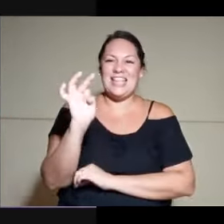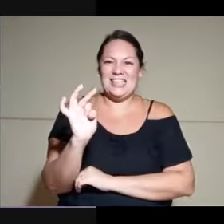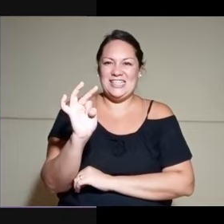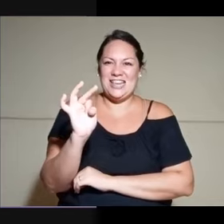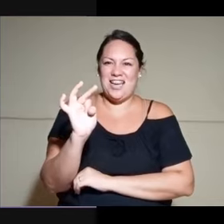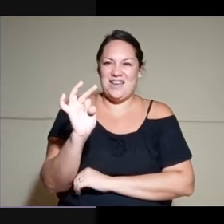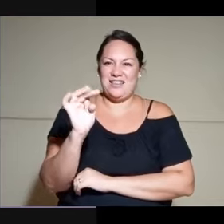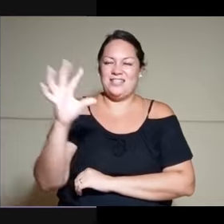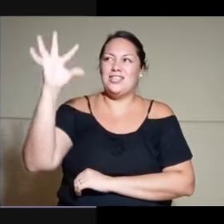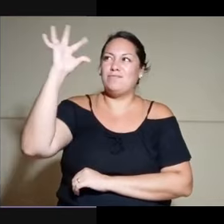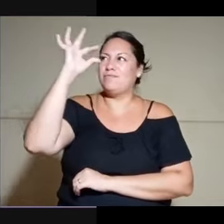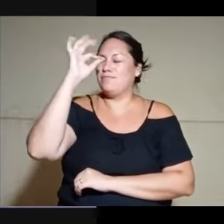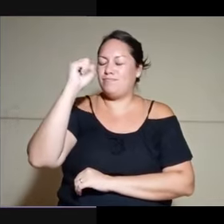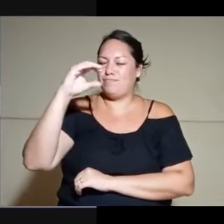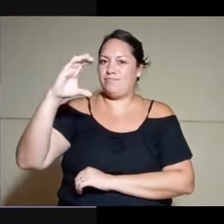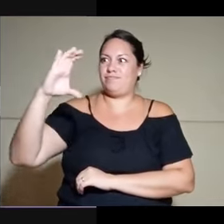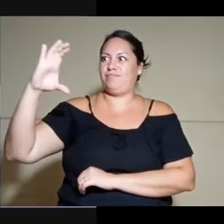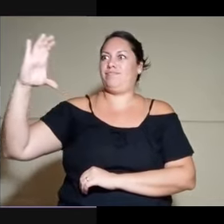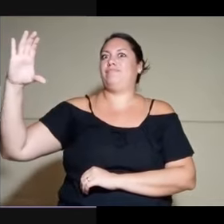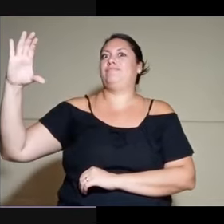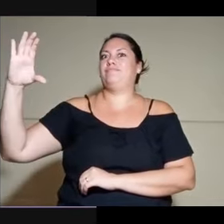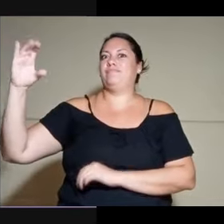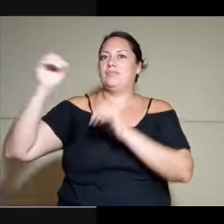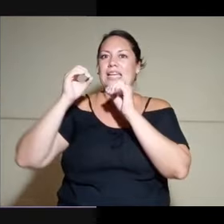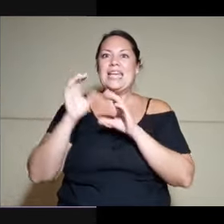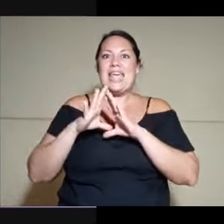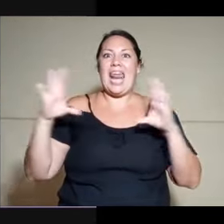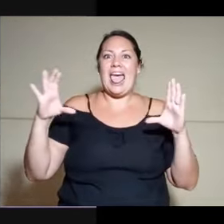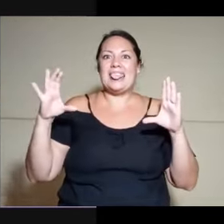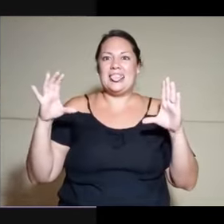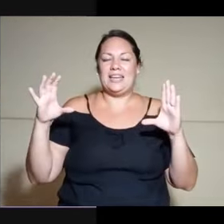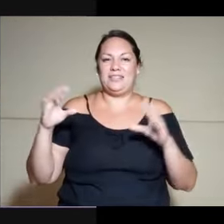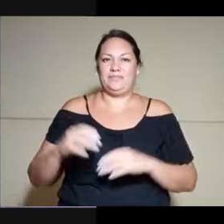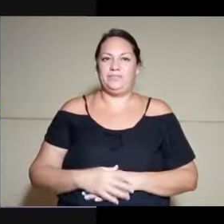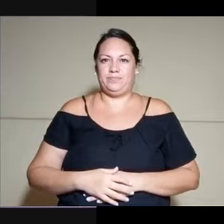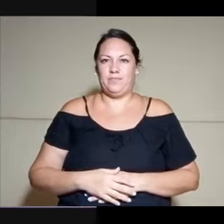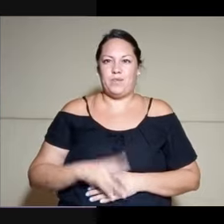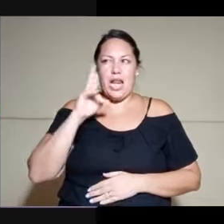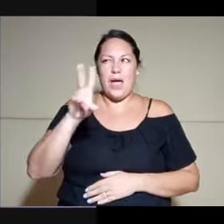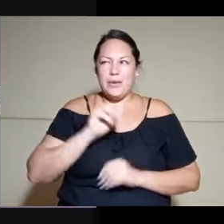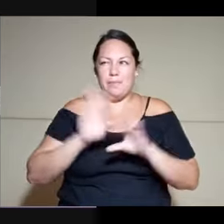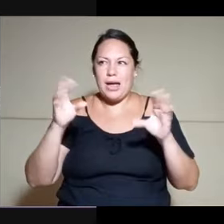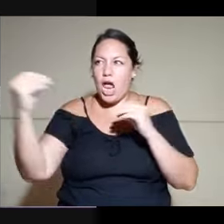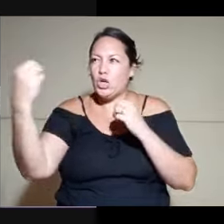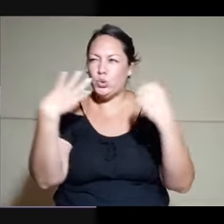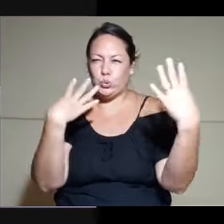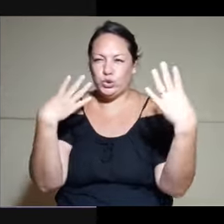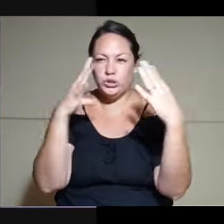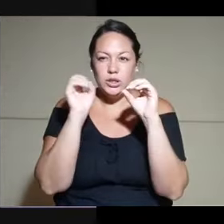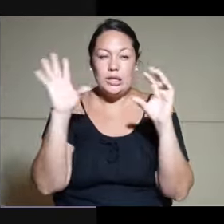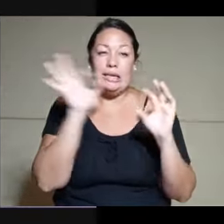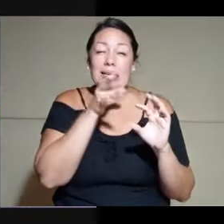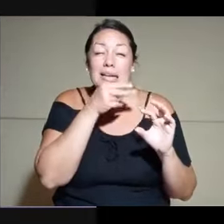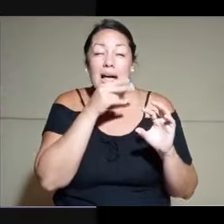muy bien, se defiende de la luz. Para que no Cuando pase vamos a con entrar tanta en un lugar fuerza. oscuro, ¿qué le pasa a la pupila? Se dilata.